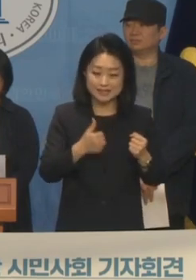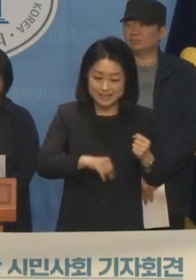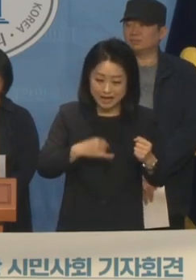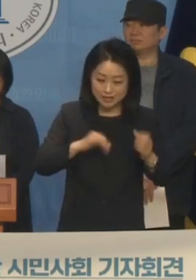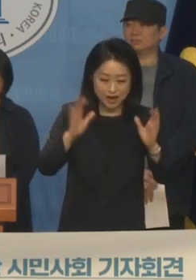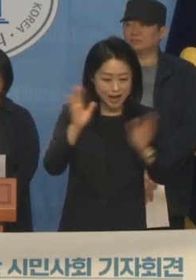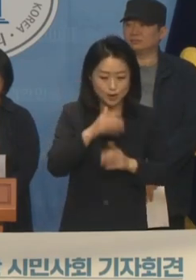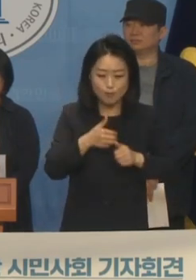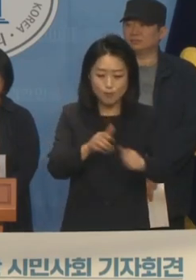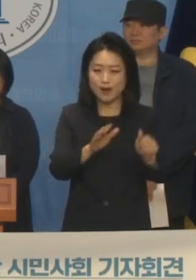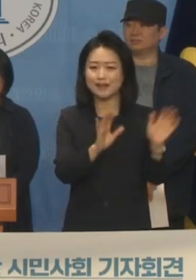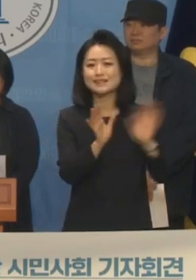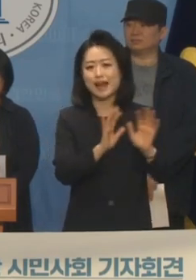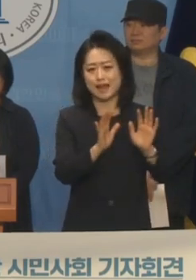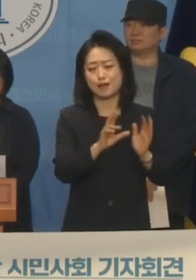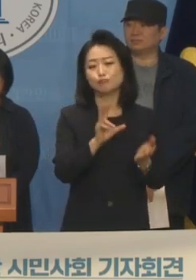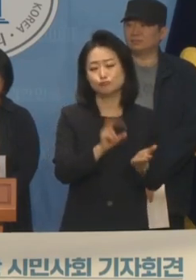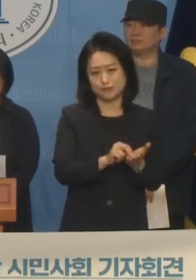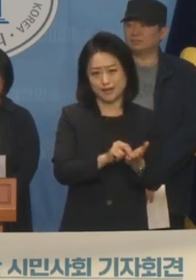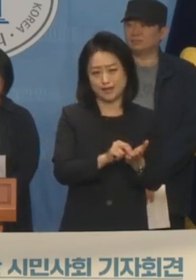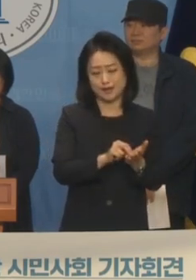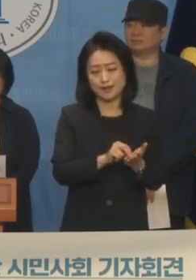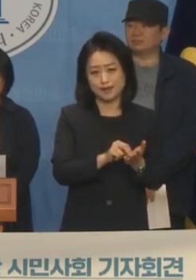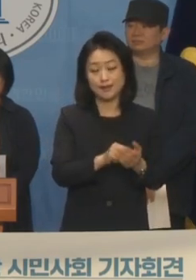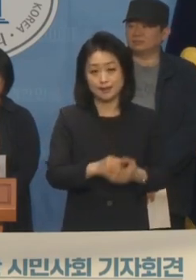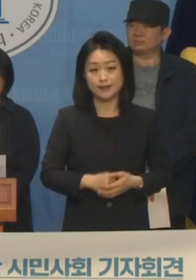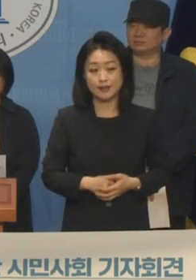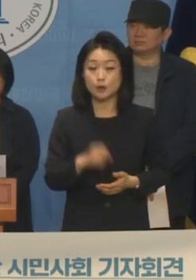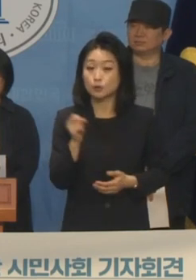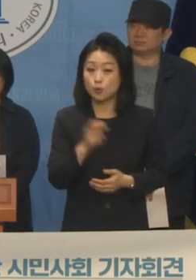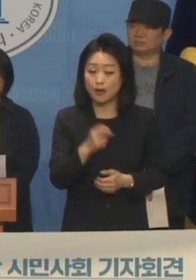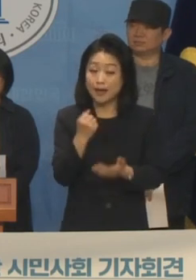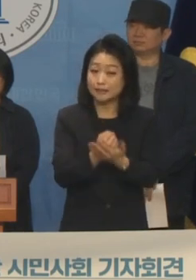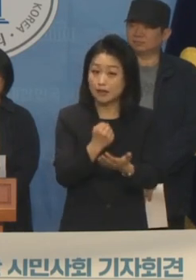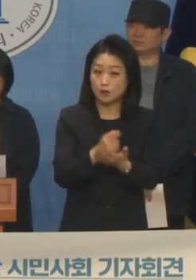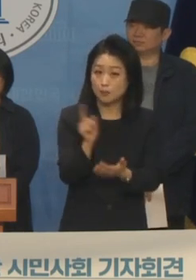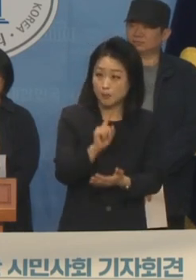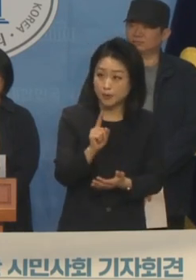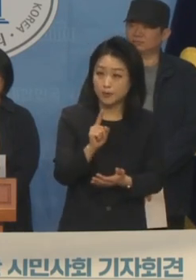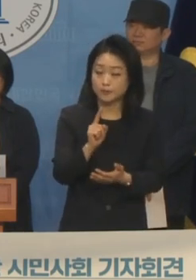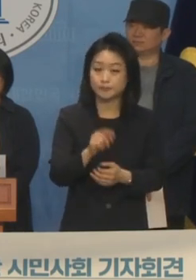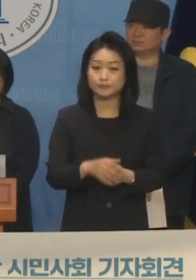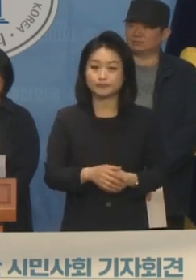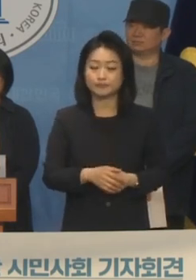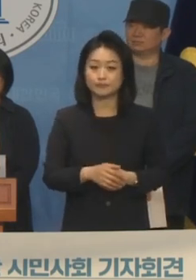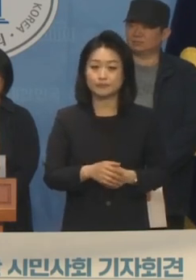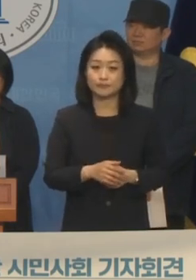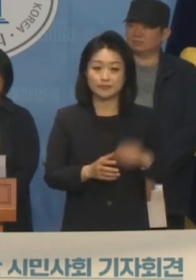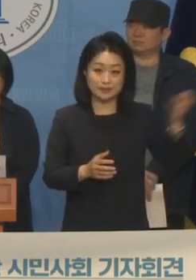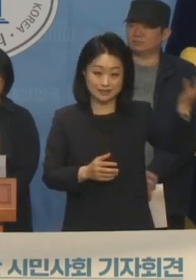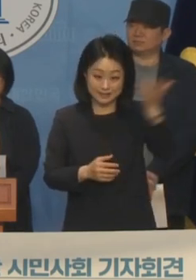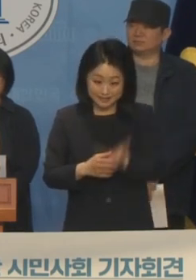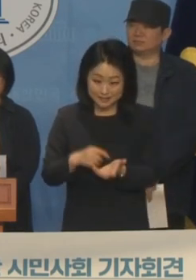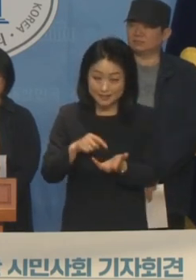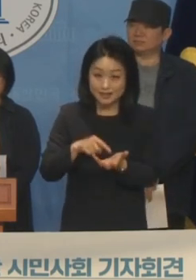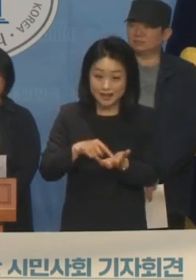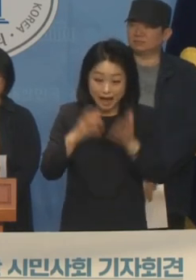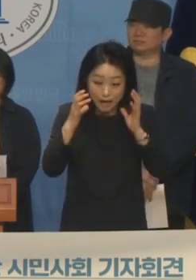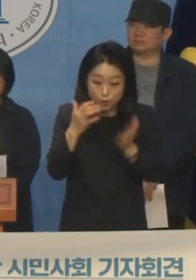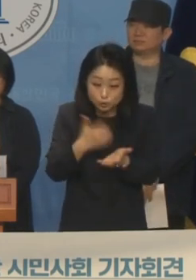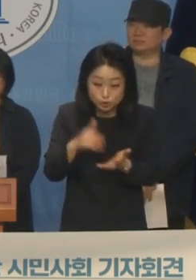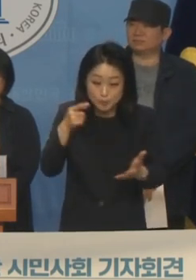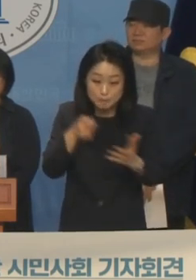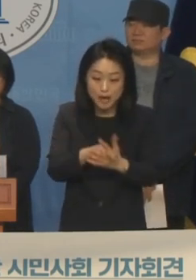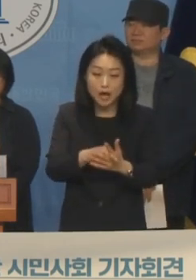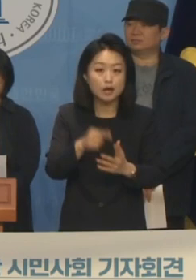것조차 꺼리는 현실에 기가 막혔습니다. 무엇보다 안타까운 것은 미등록 이주 아동의 규모조차